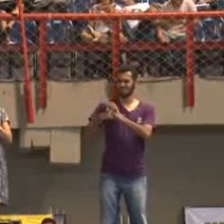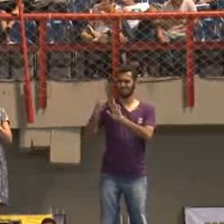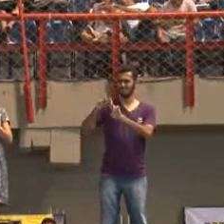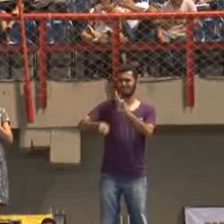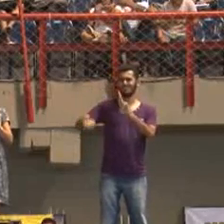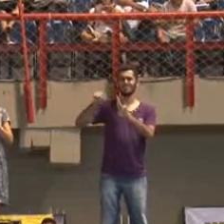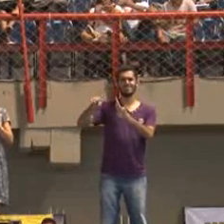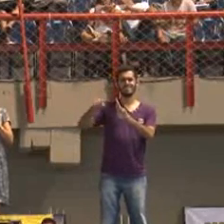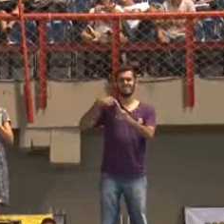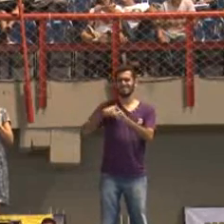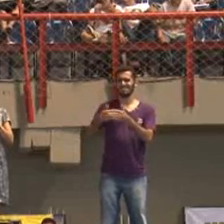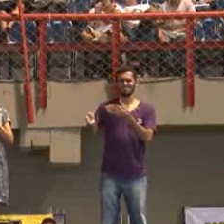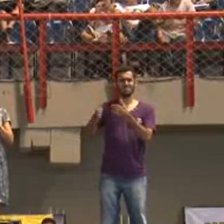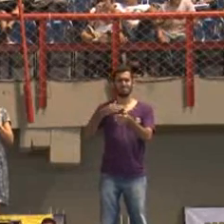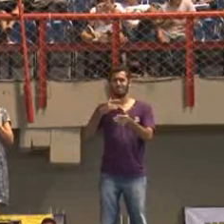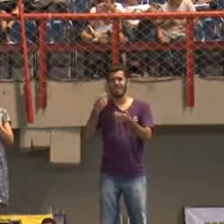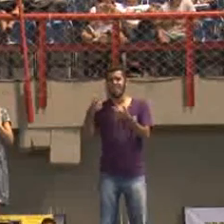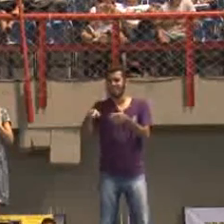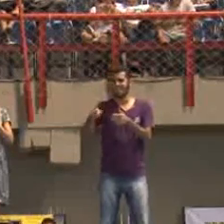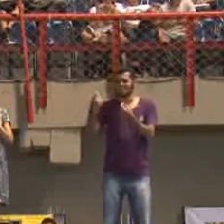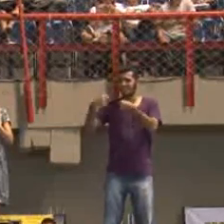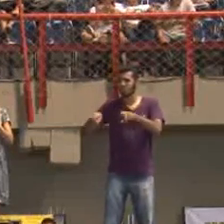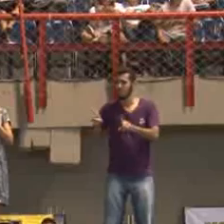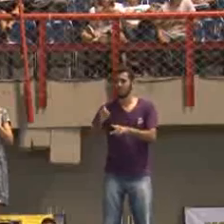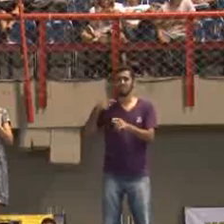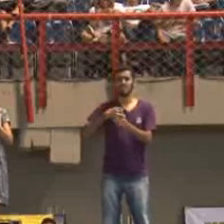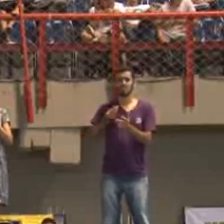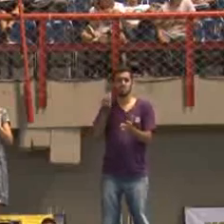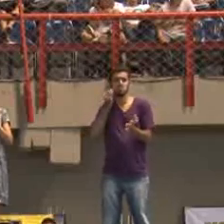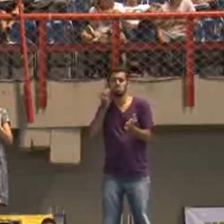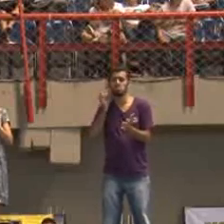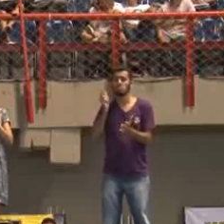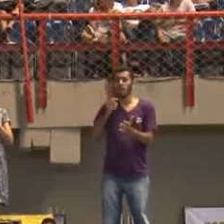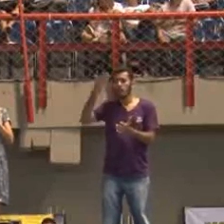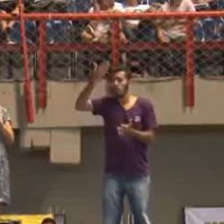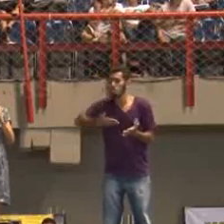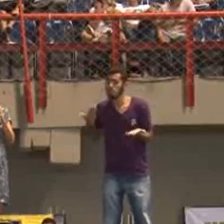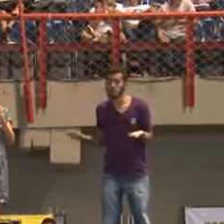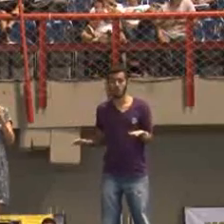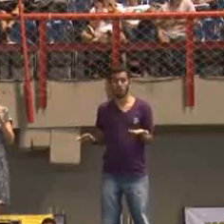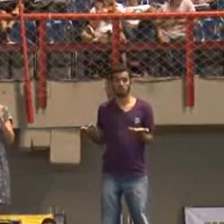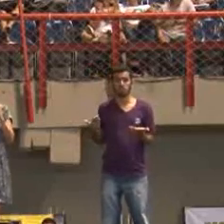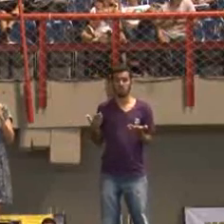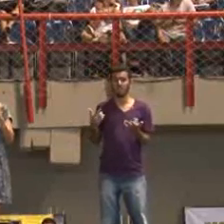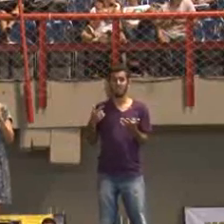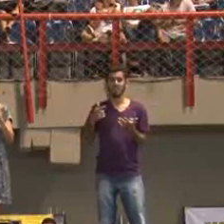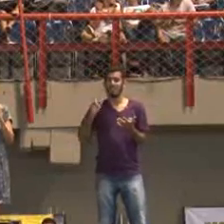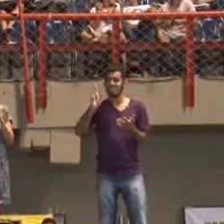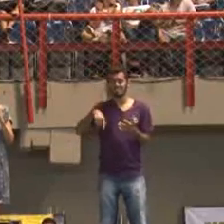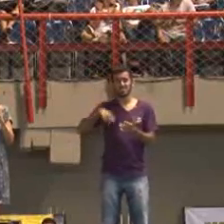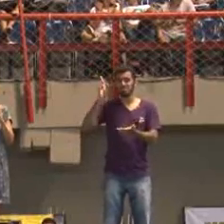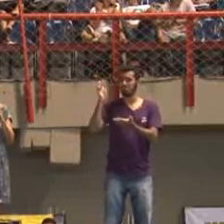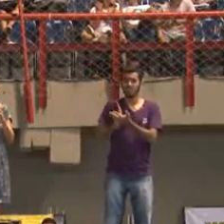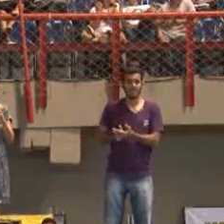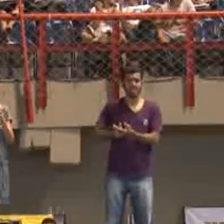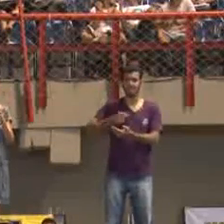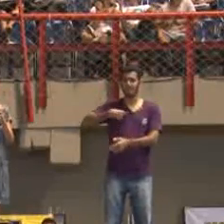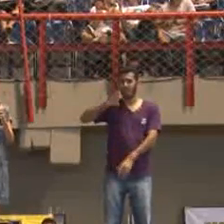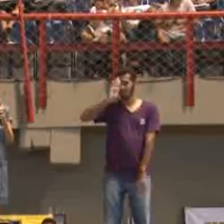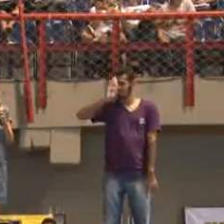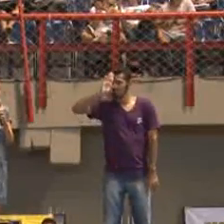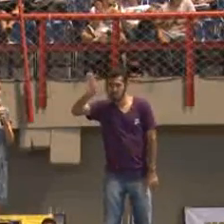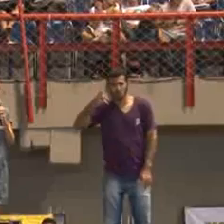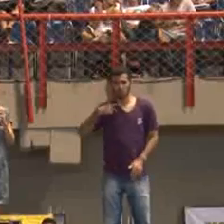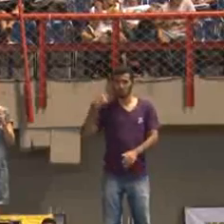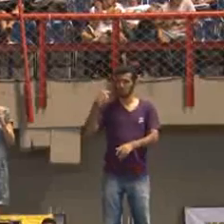de provas ou de evidências constatáveis, ou seja, são verdades absolutas ou